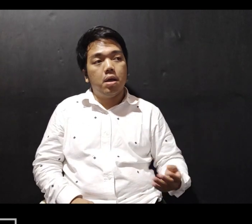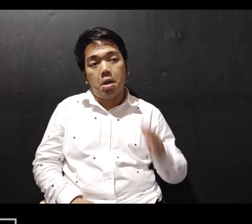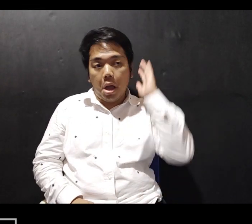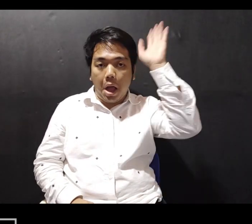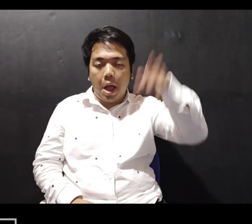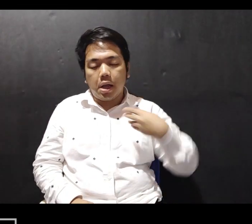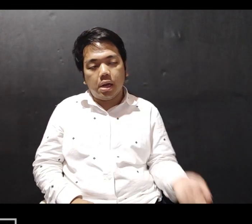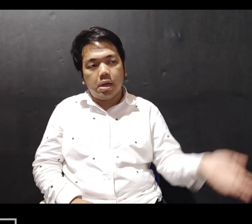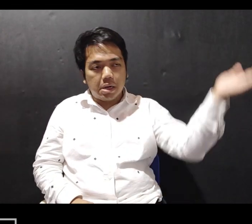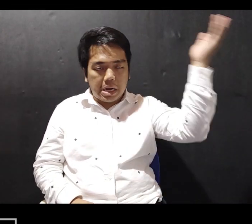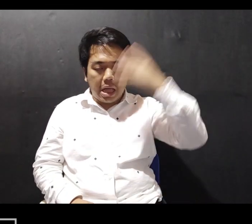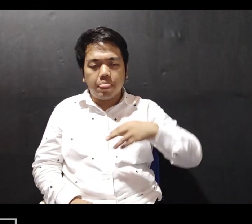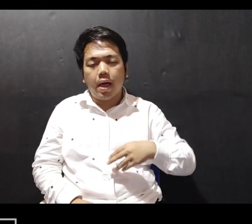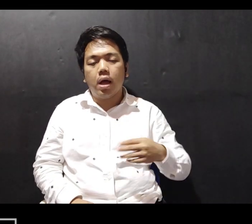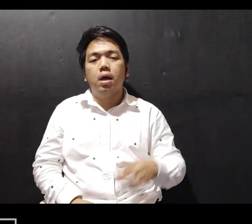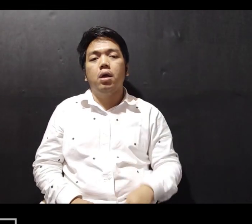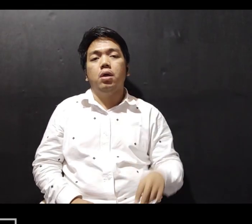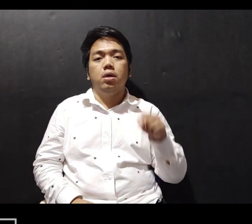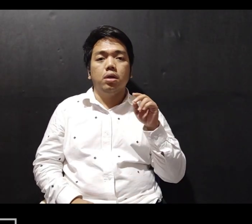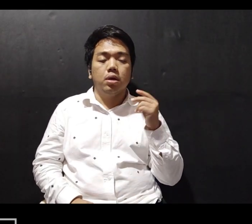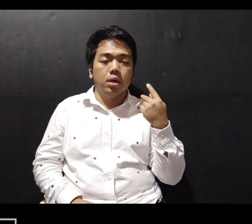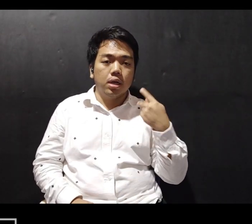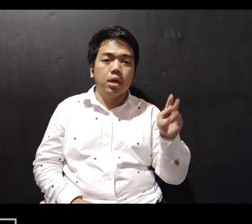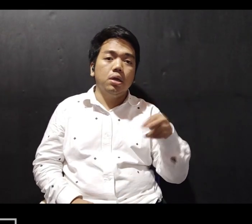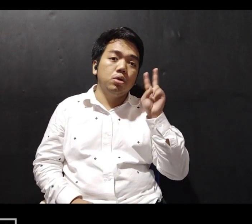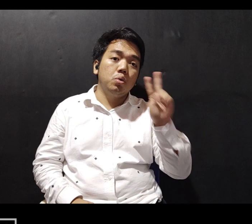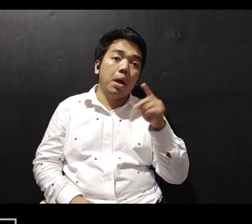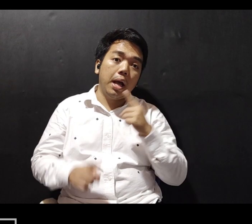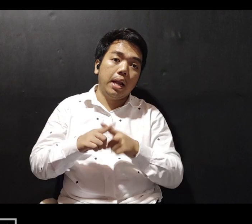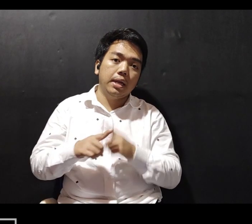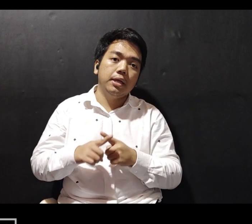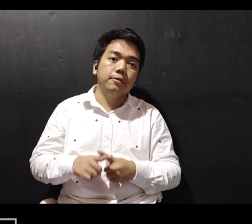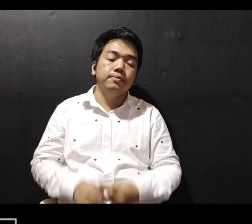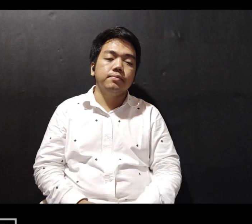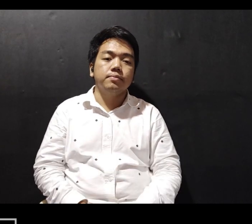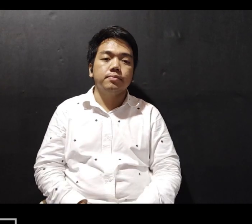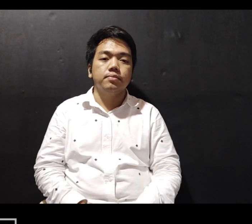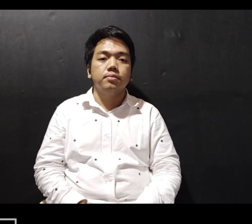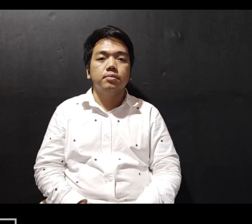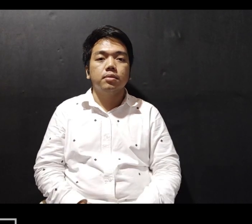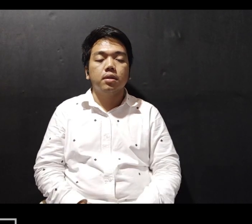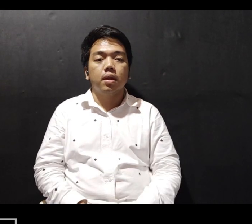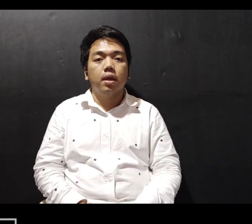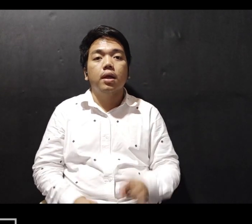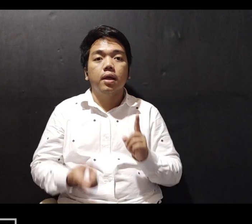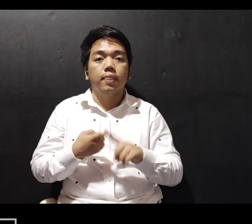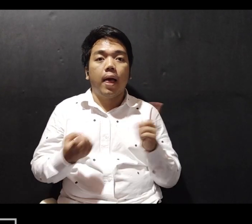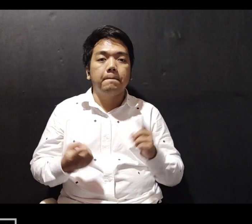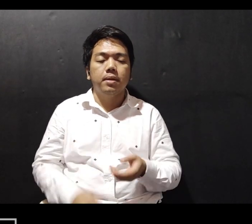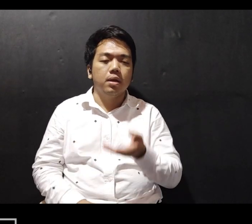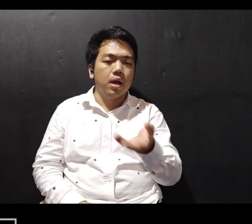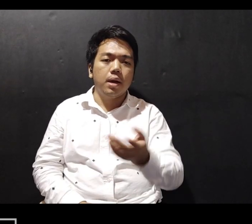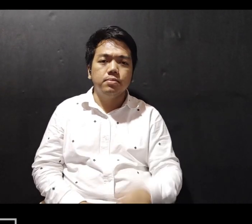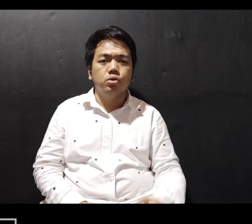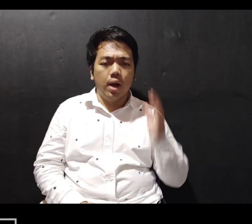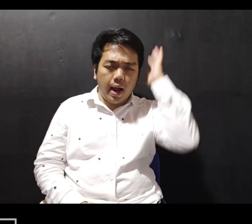secara nyata, secara real sebagai satu kerajaan. Tetapi kamu akan menerima kuasa,